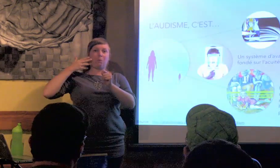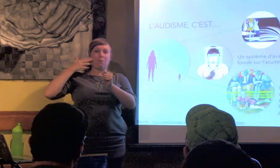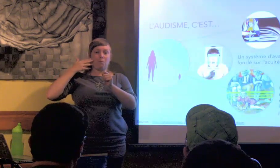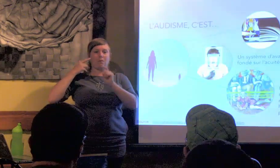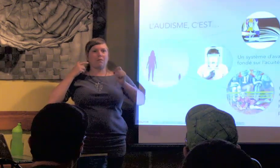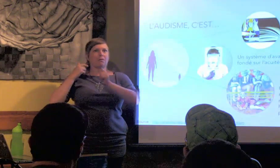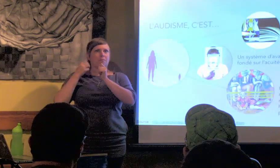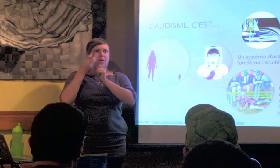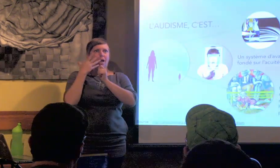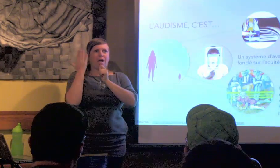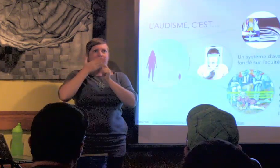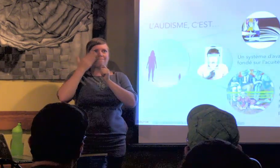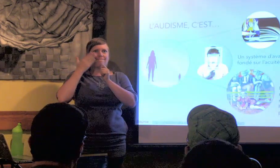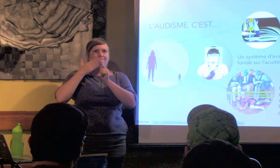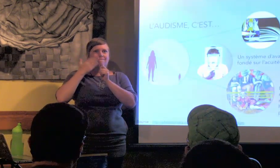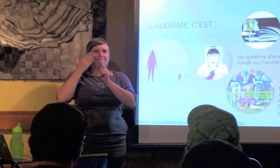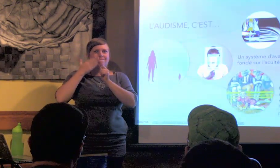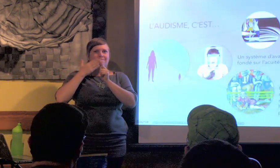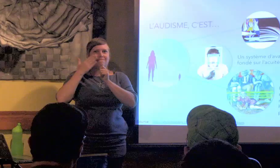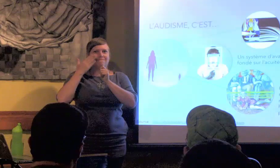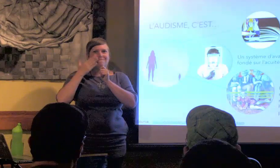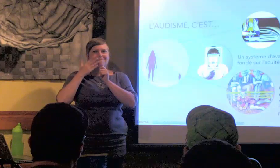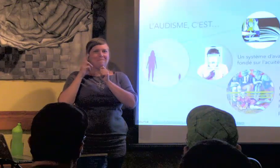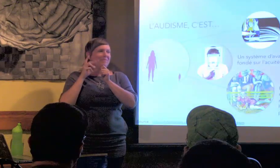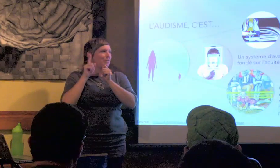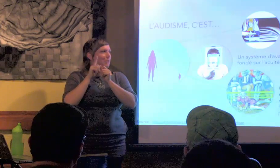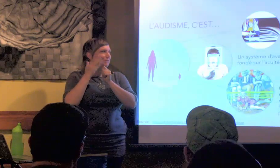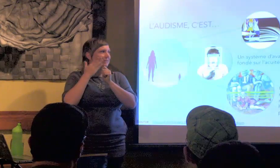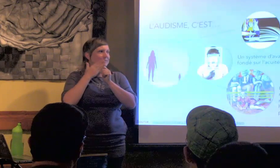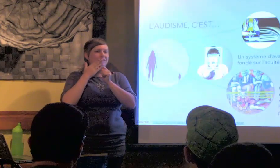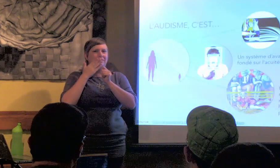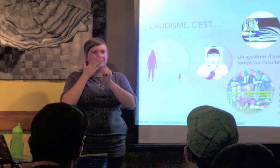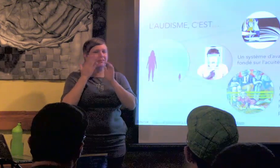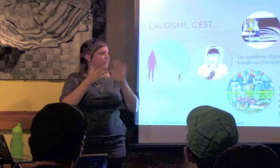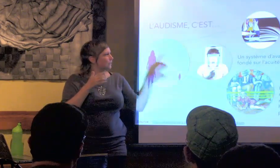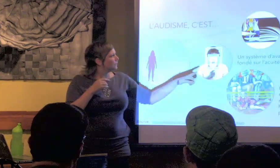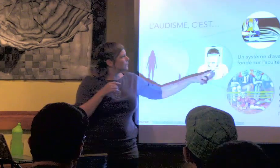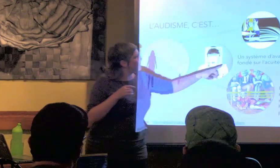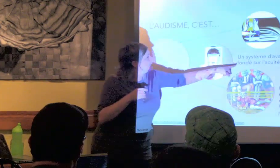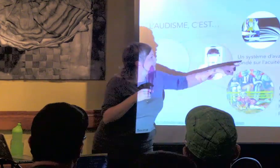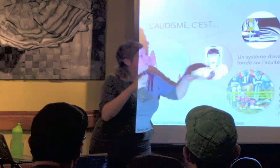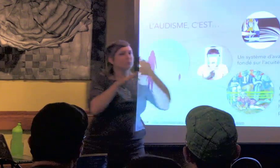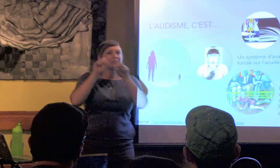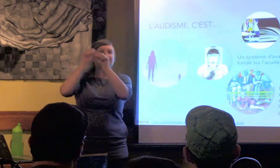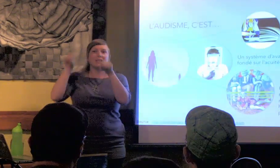fait, c'est une personne qui est noire, de peau noire, et elle a mis devant elle un masque